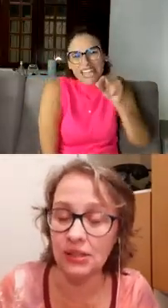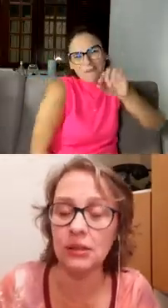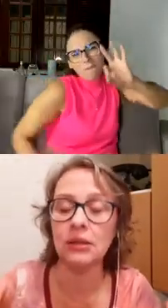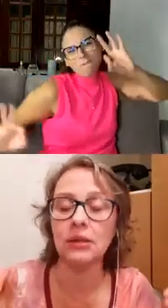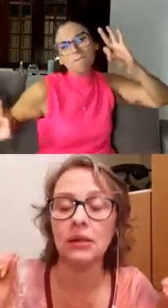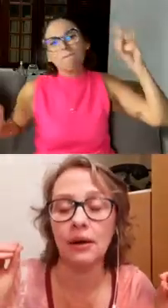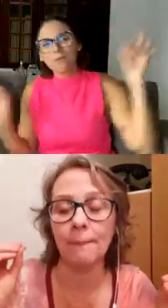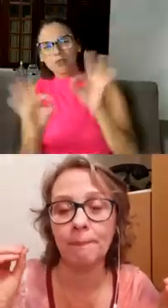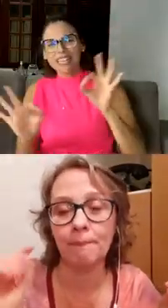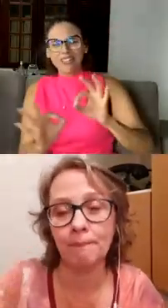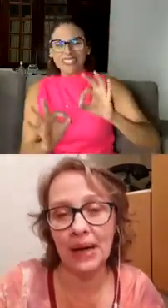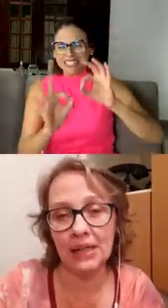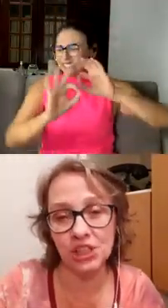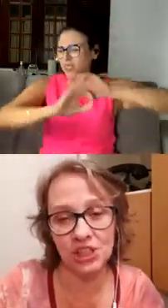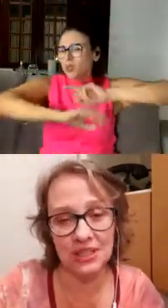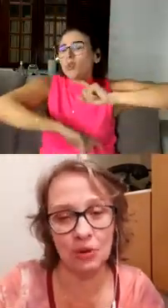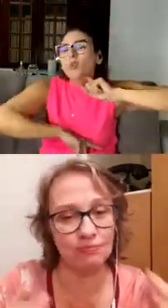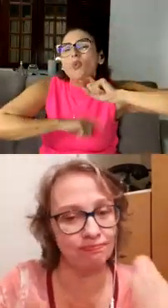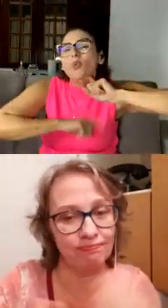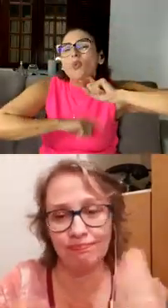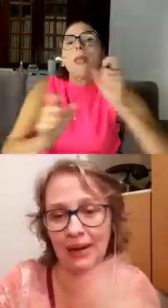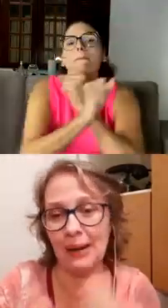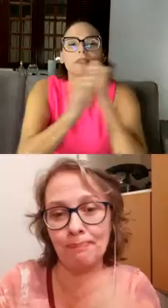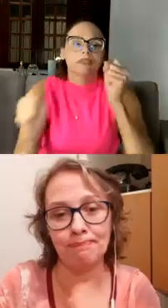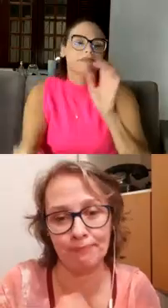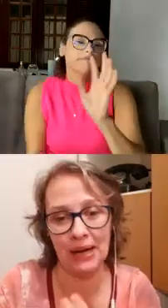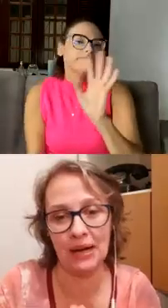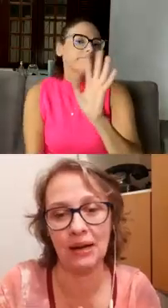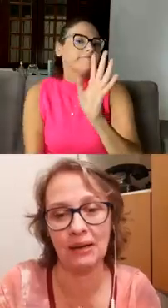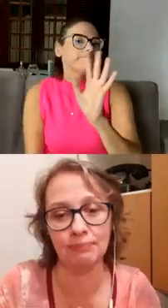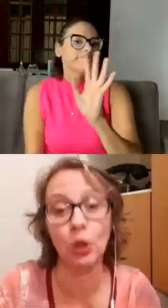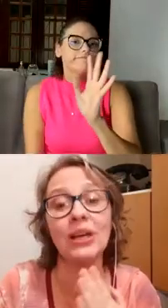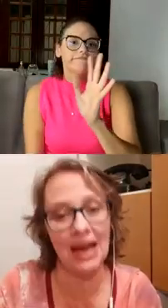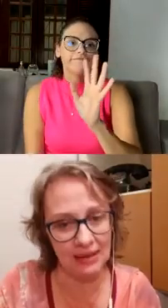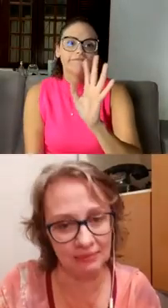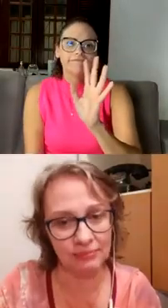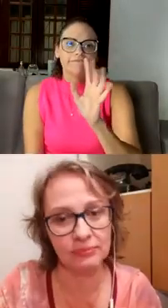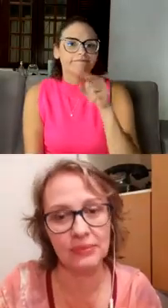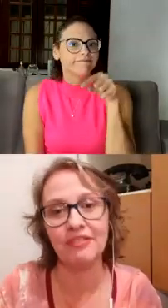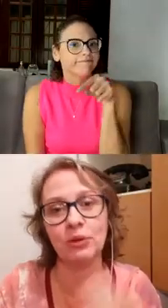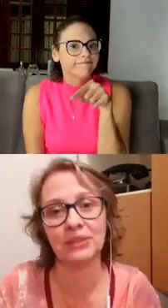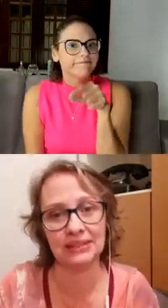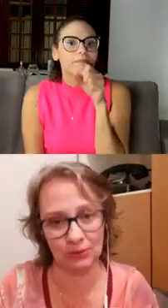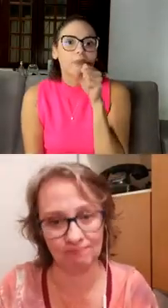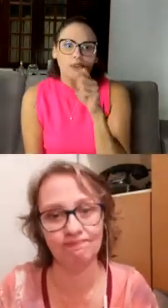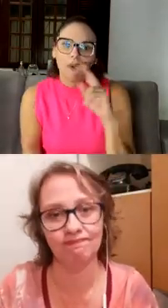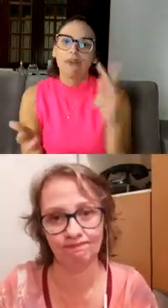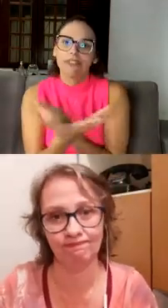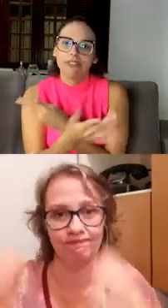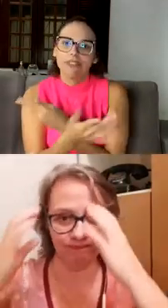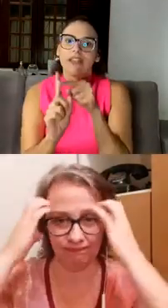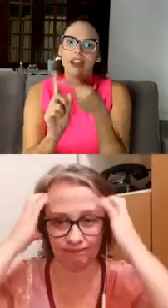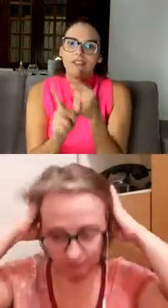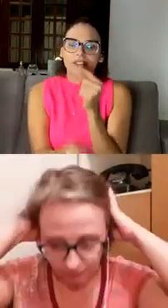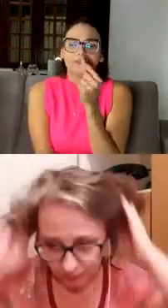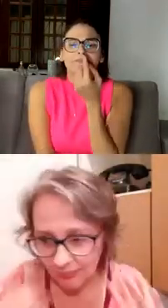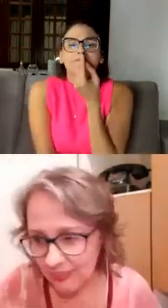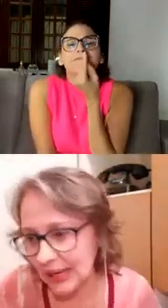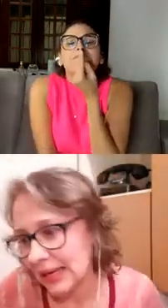eficaz para a gestação, para bloquear a fecundação.